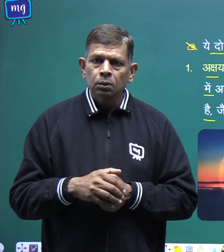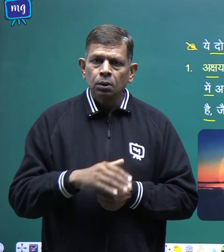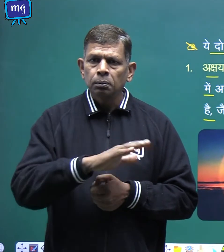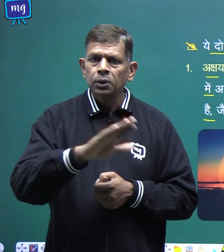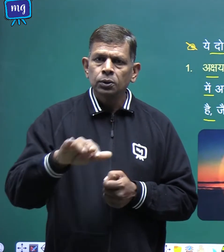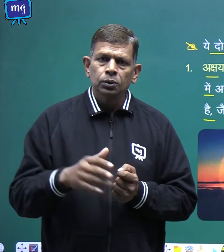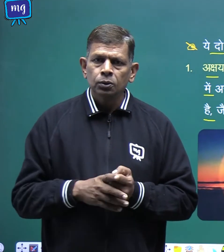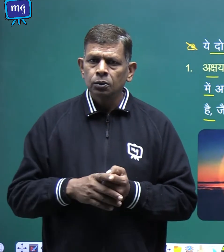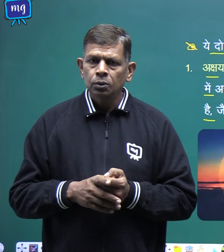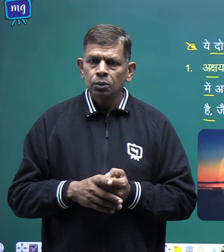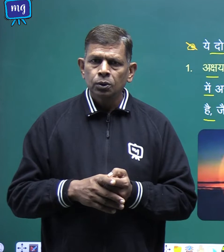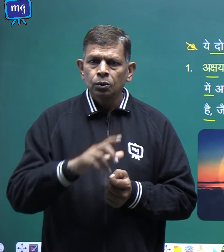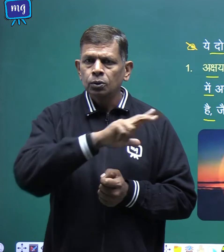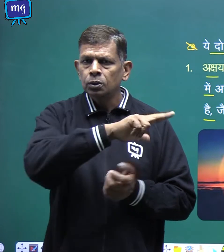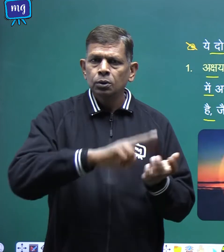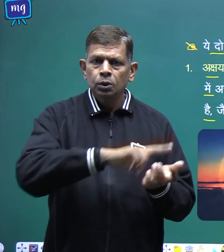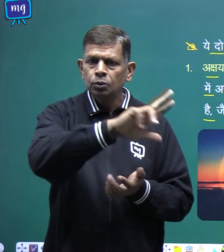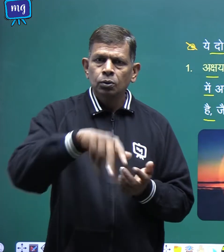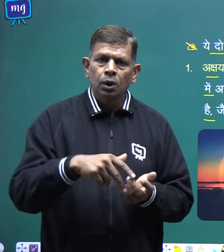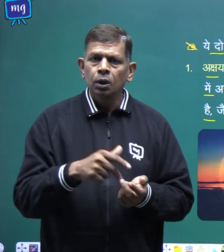बच्चों, ये प्राकृतिक संसाधन